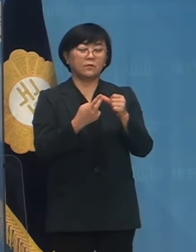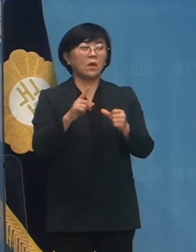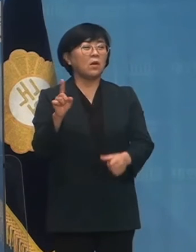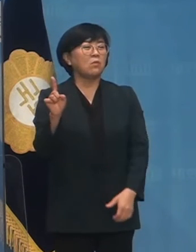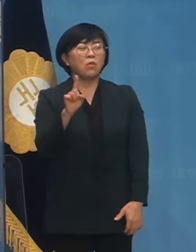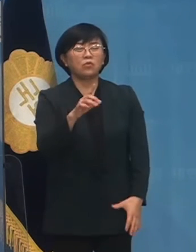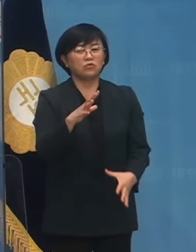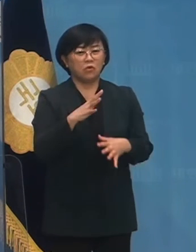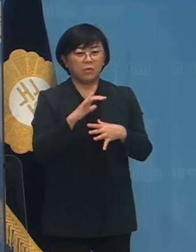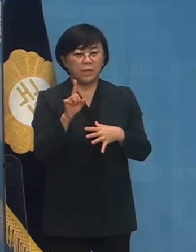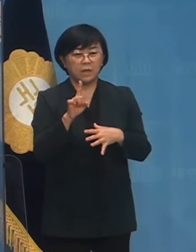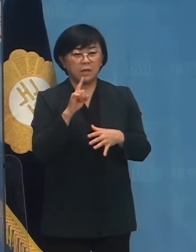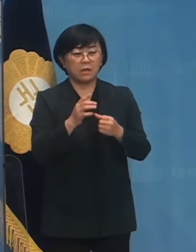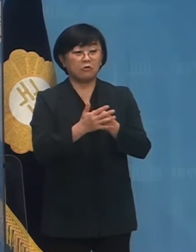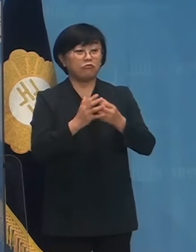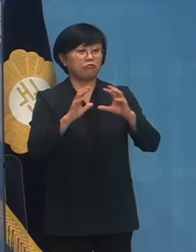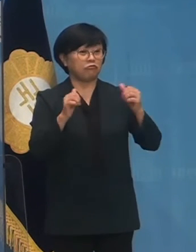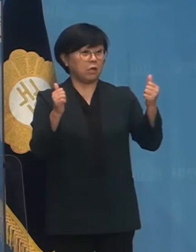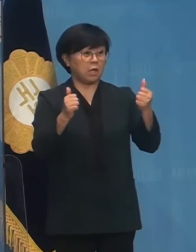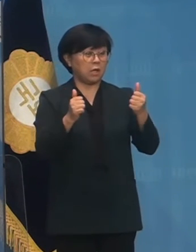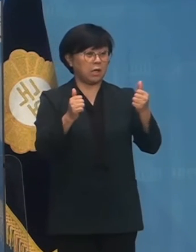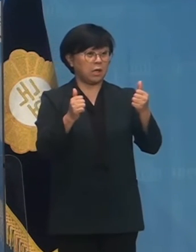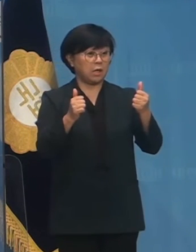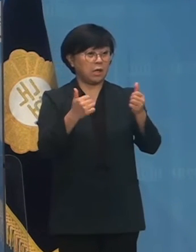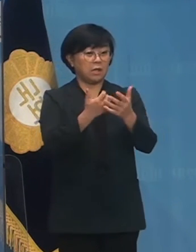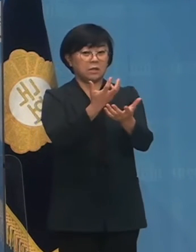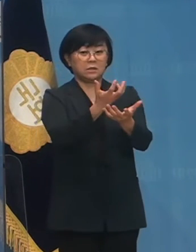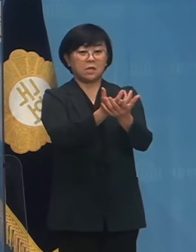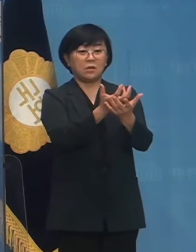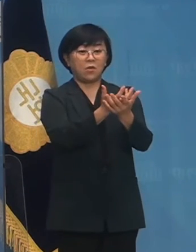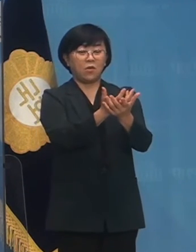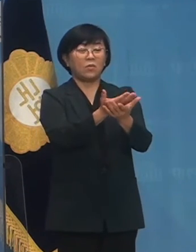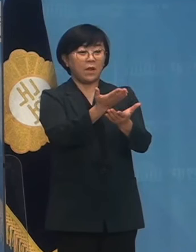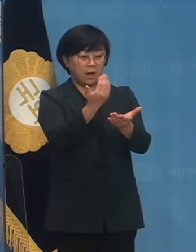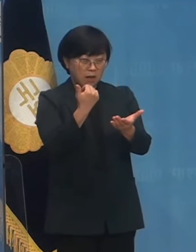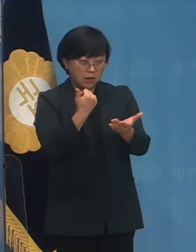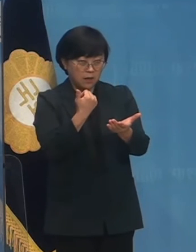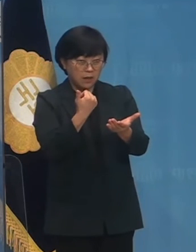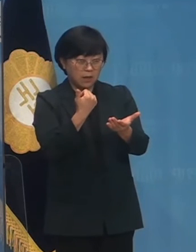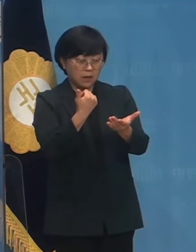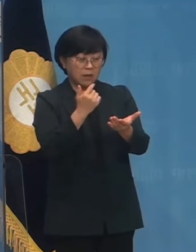무엇이 두려운지 국회에 자료 요구조차,